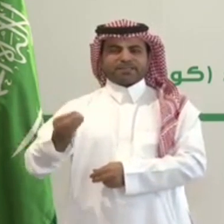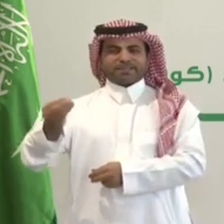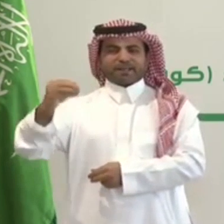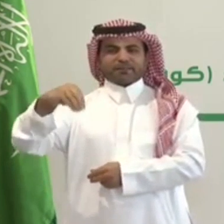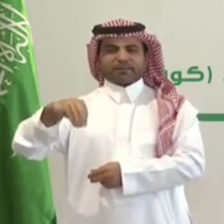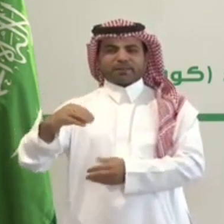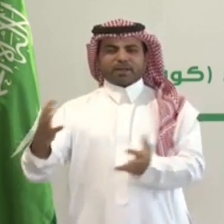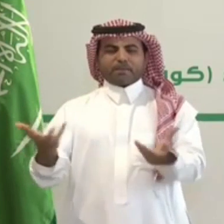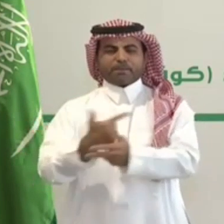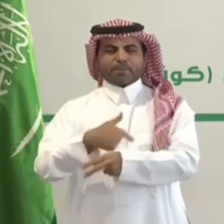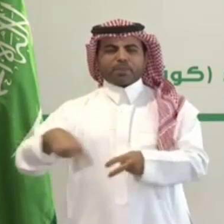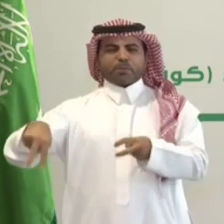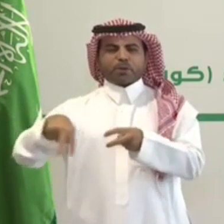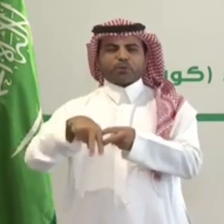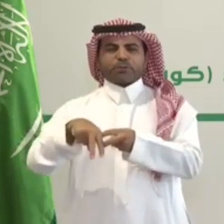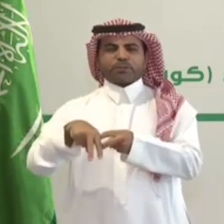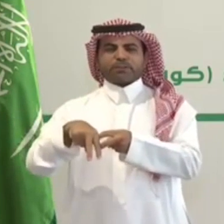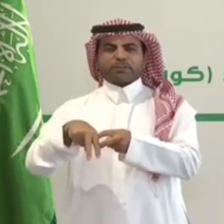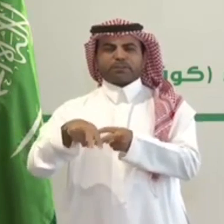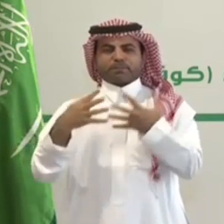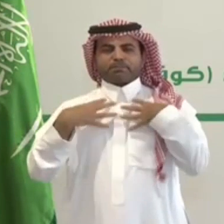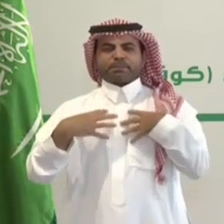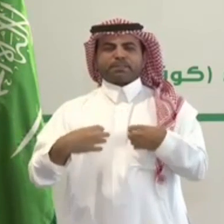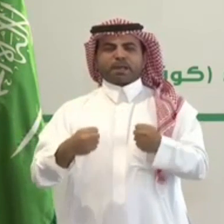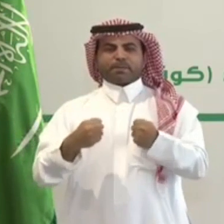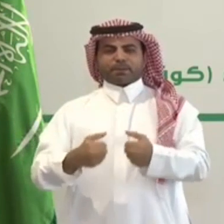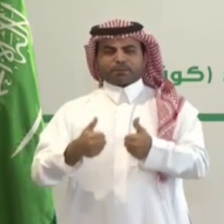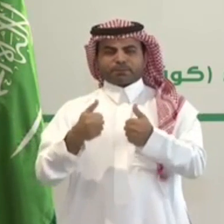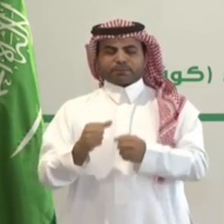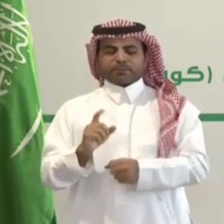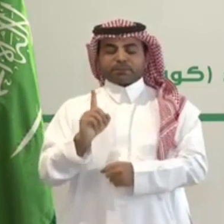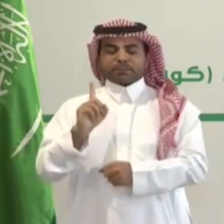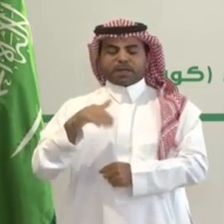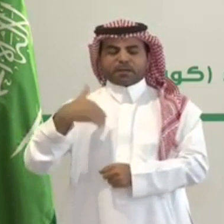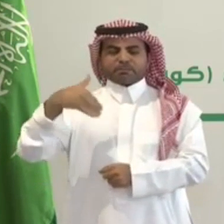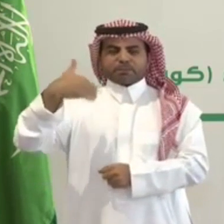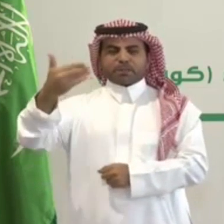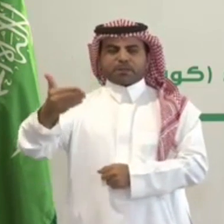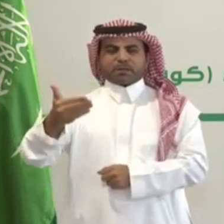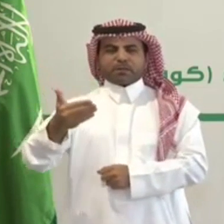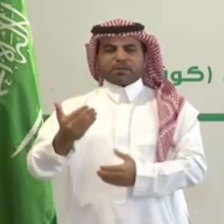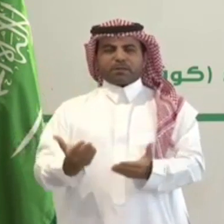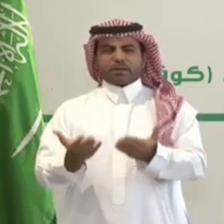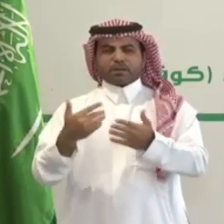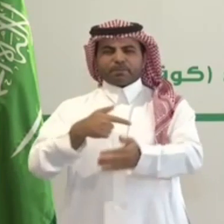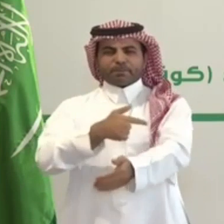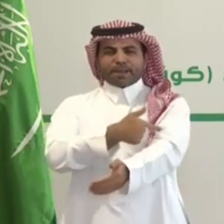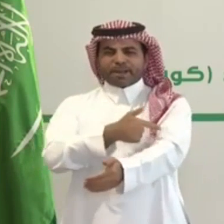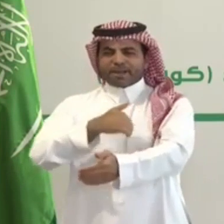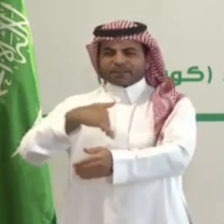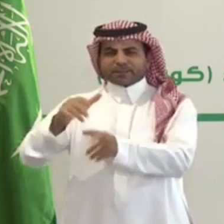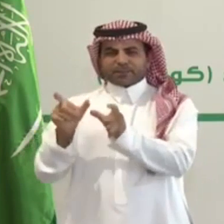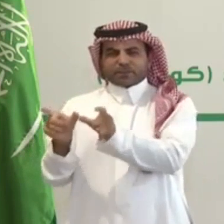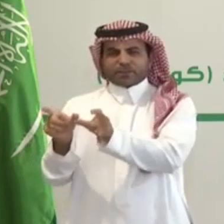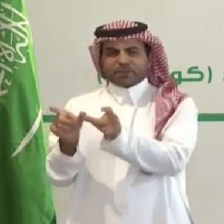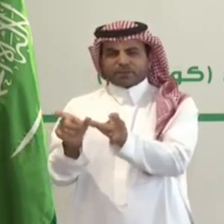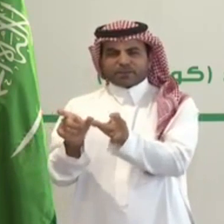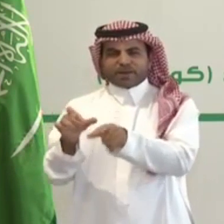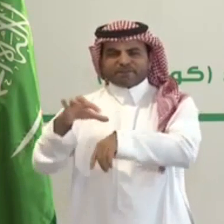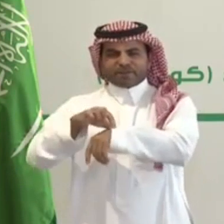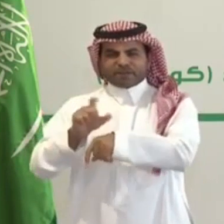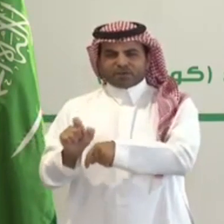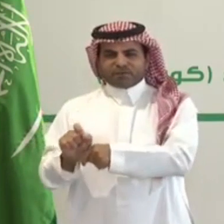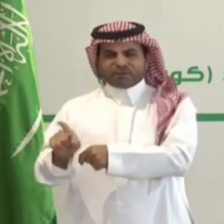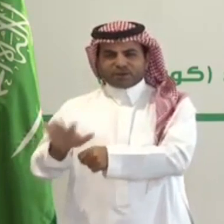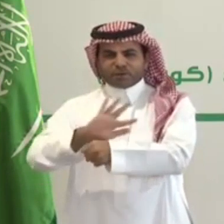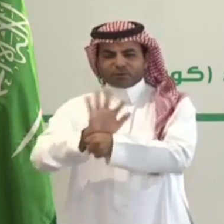عدد 28 حالة بحمد الله. نتمنى بإذن الله لمن يتلقون الرعاية الصحية وهم مصابين بهذا